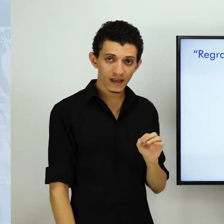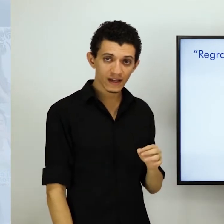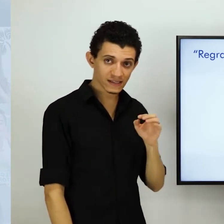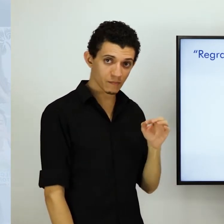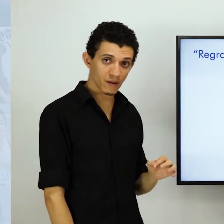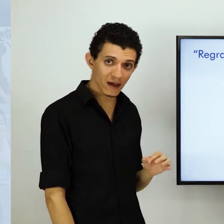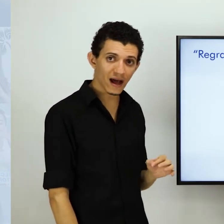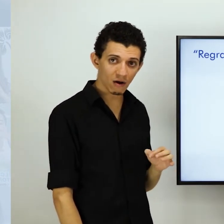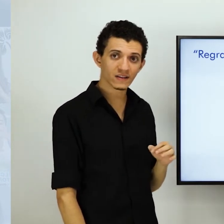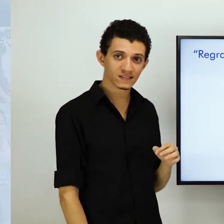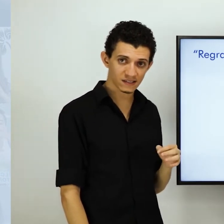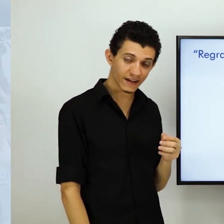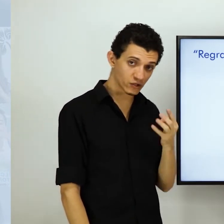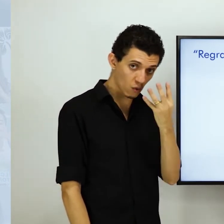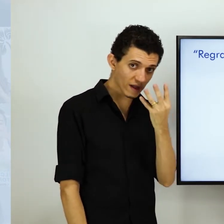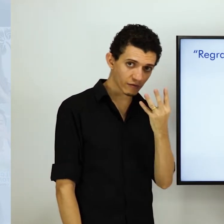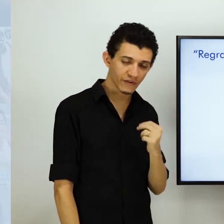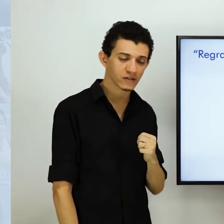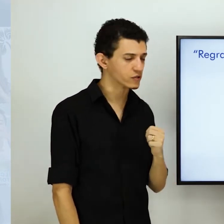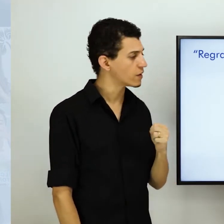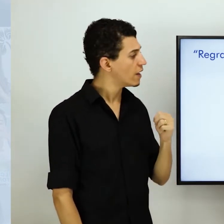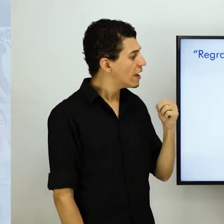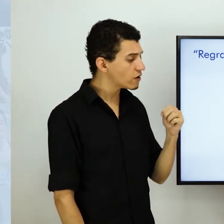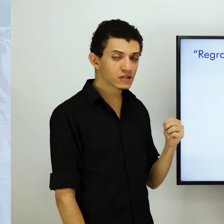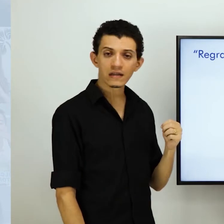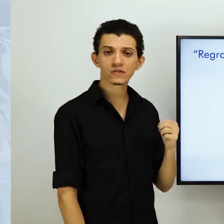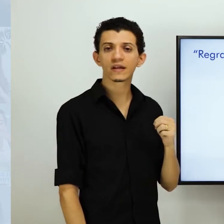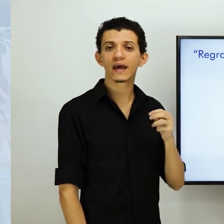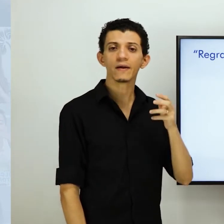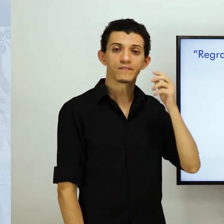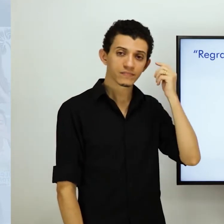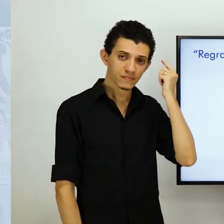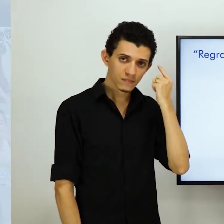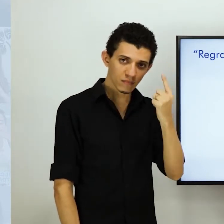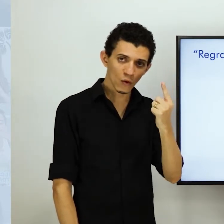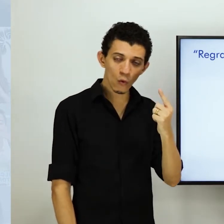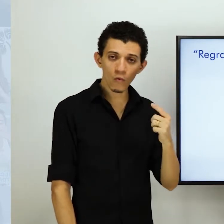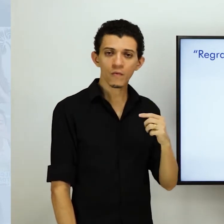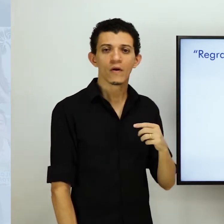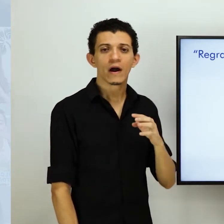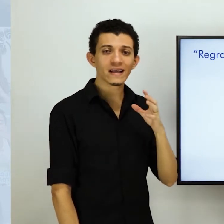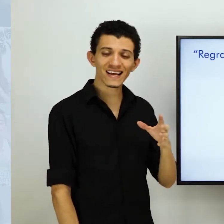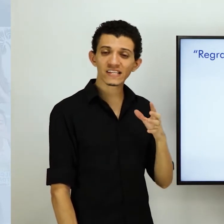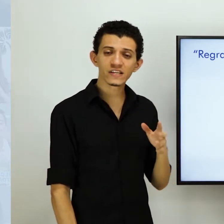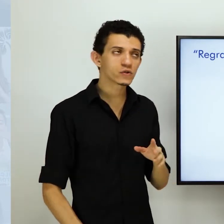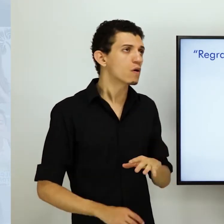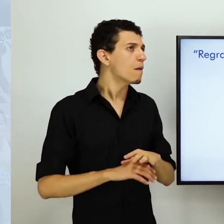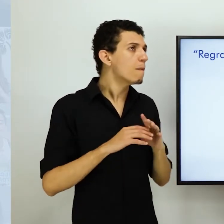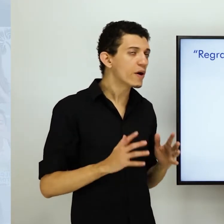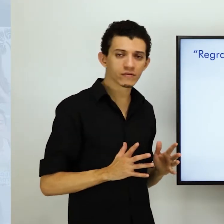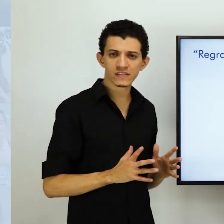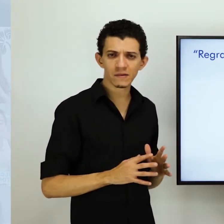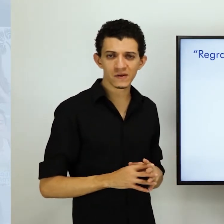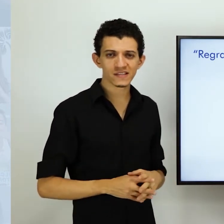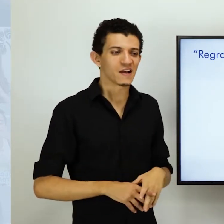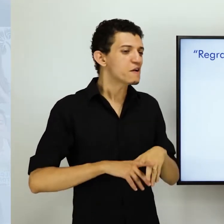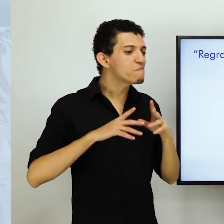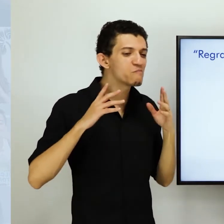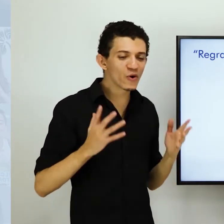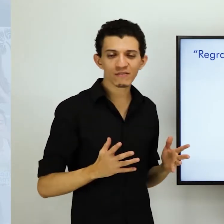aqui nessa primeira aula dessa série de quatro vídeos, eu selecionei um exercício muito simples e muito